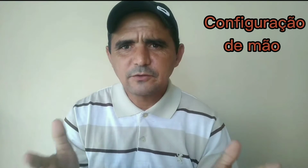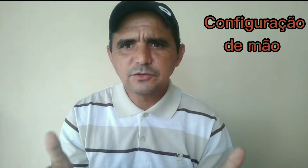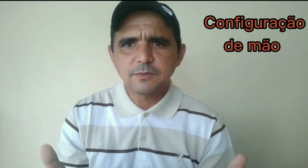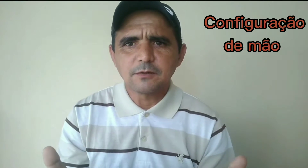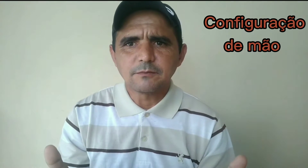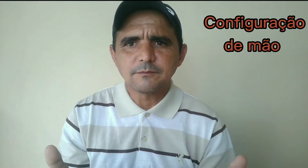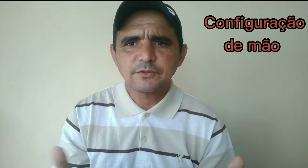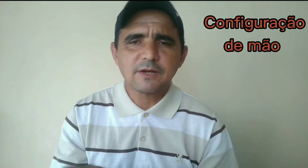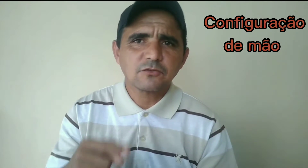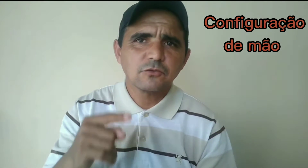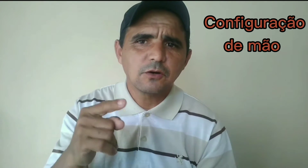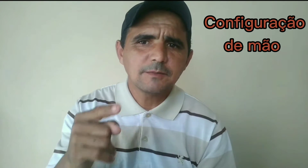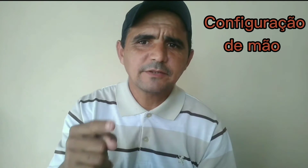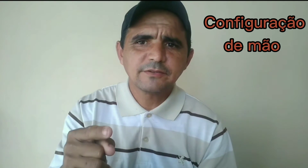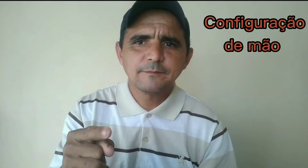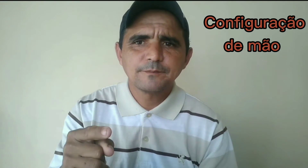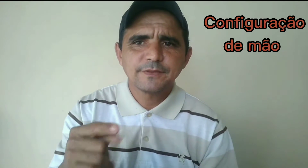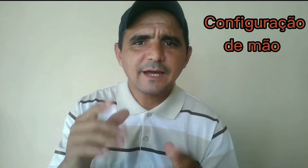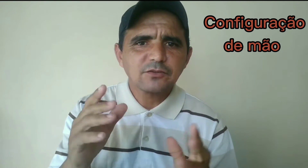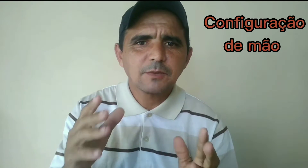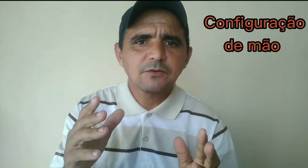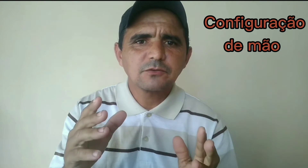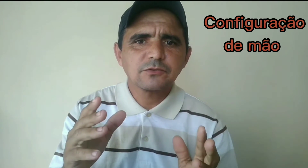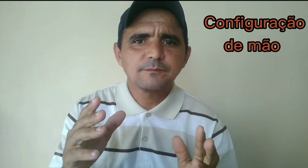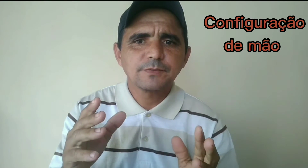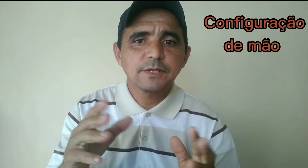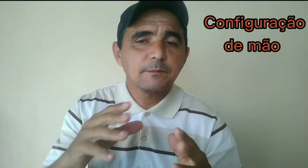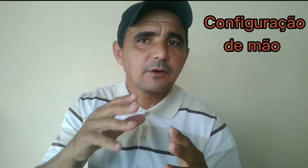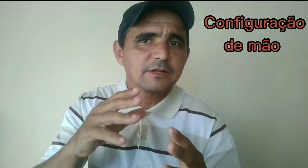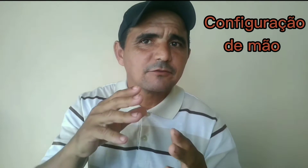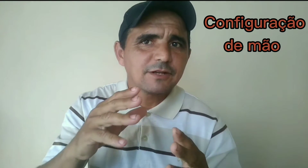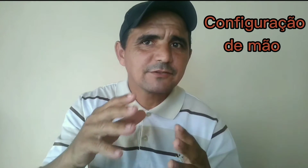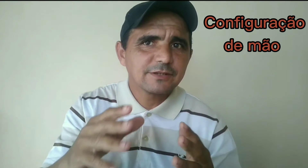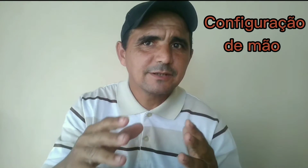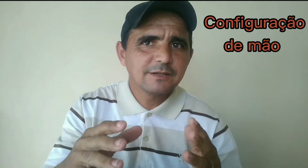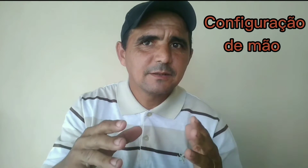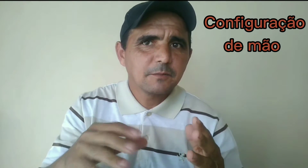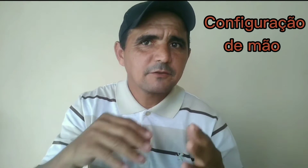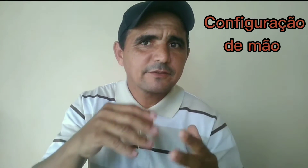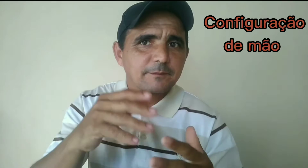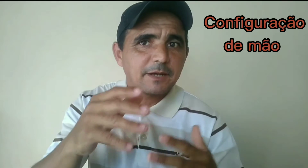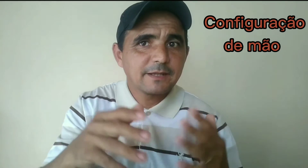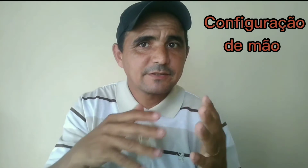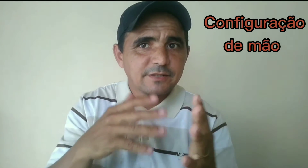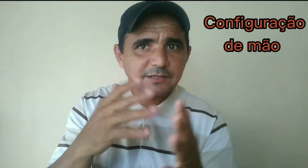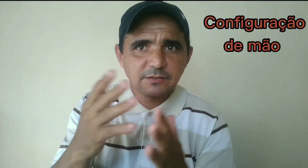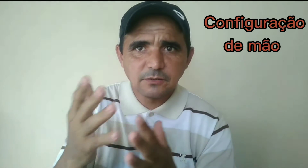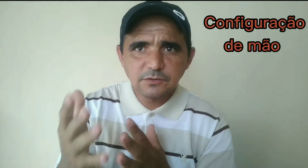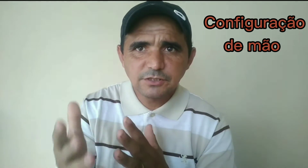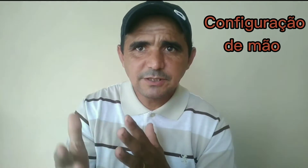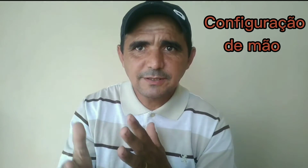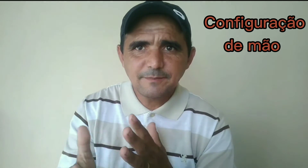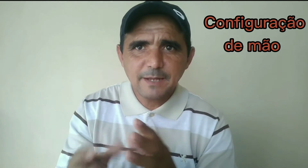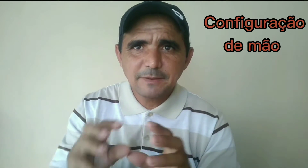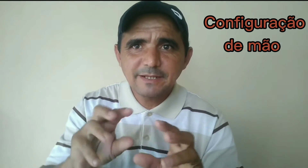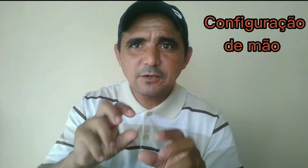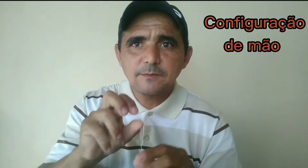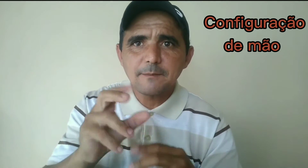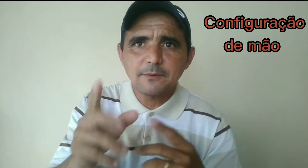Configuração de mão são as formas das mãos que pode fazer parte da datilologia, né? É a maneira como a mão ela